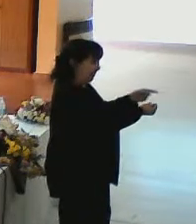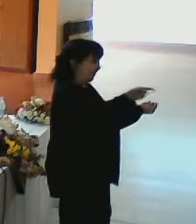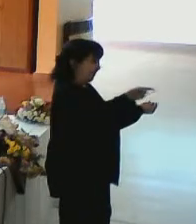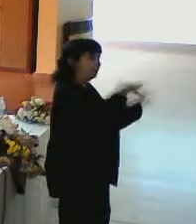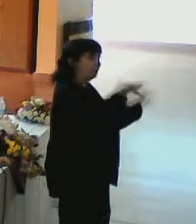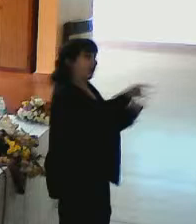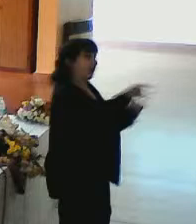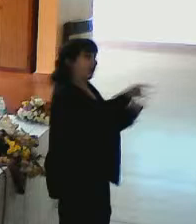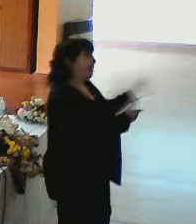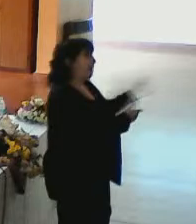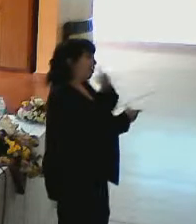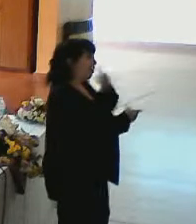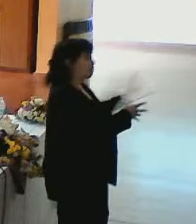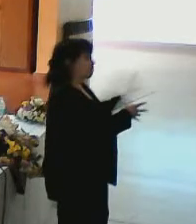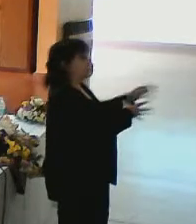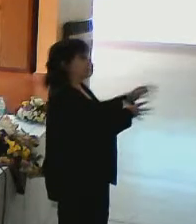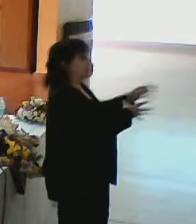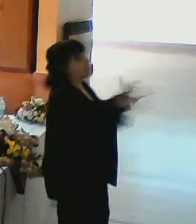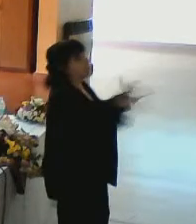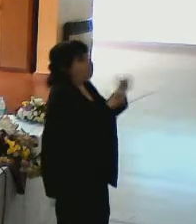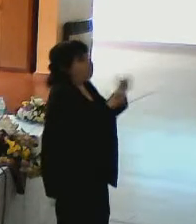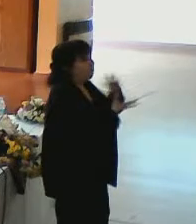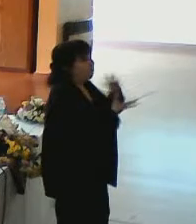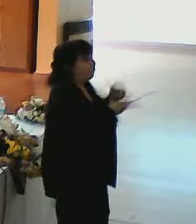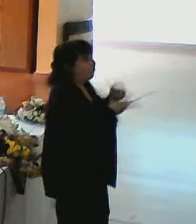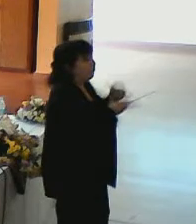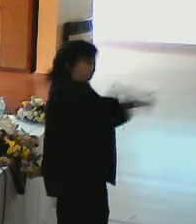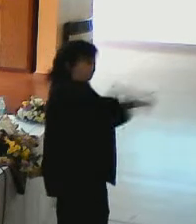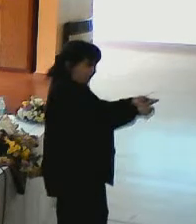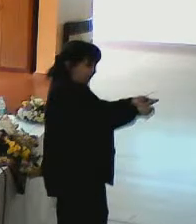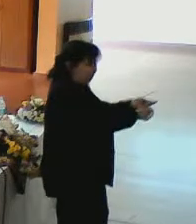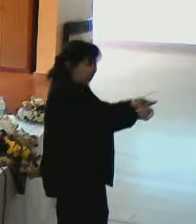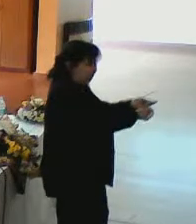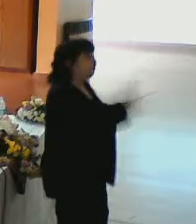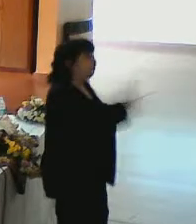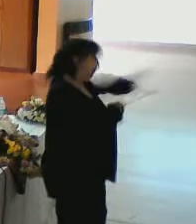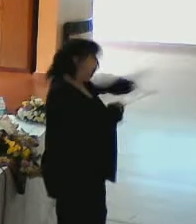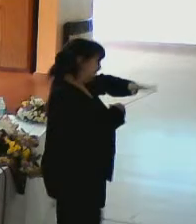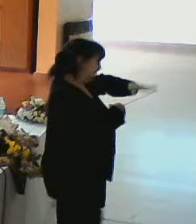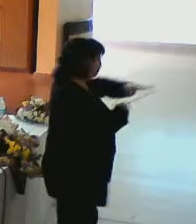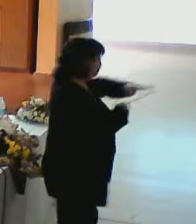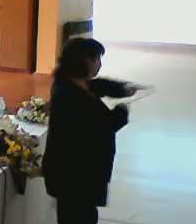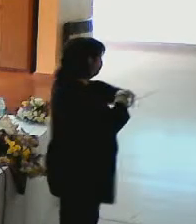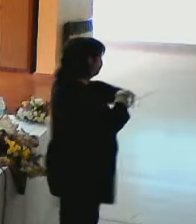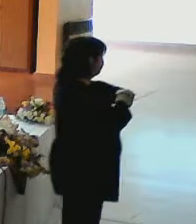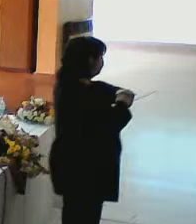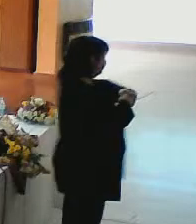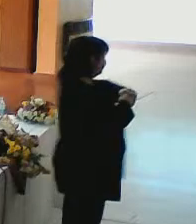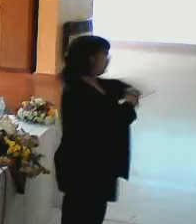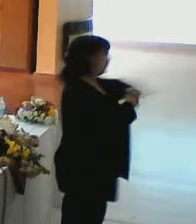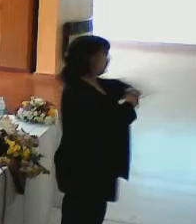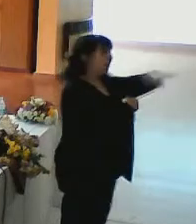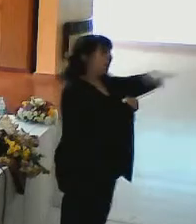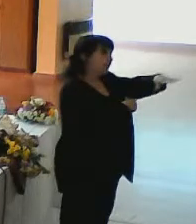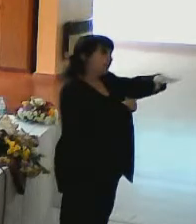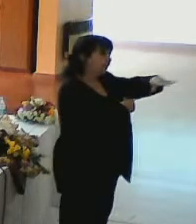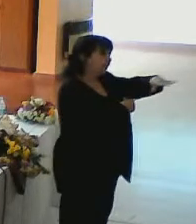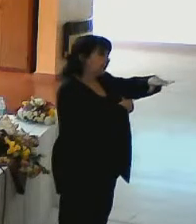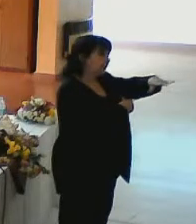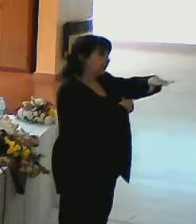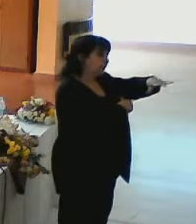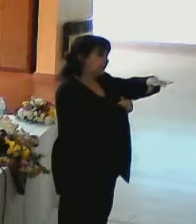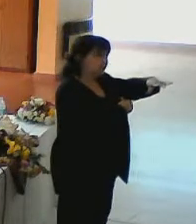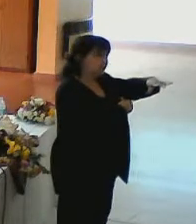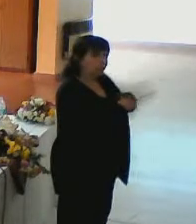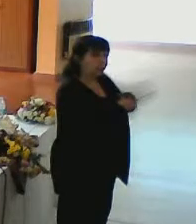a nuestro favor, ¿sí? Son chicos que generalmente tienen muchos